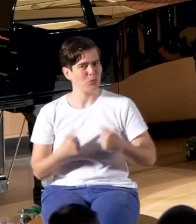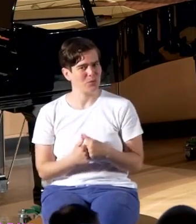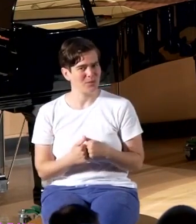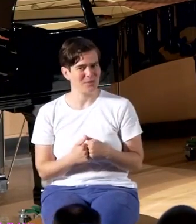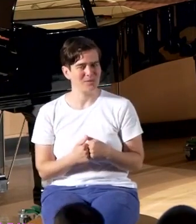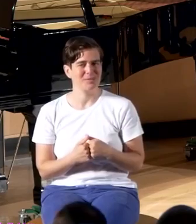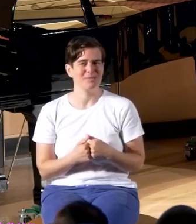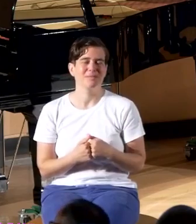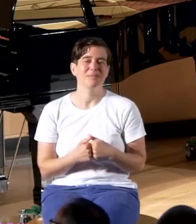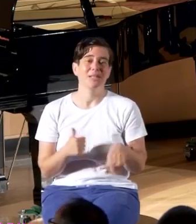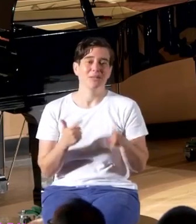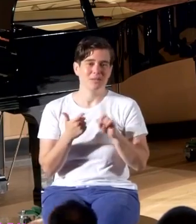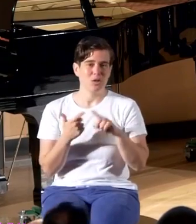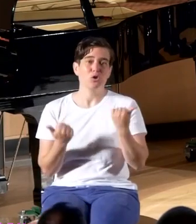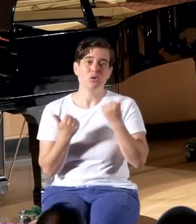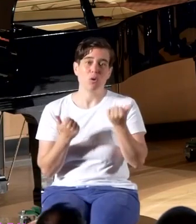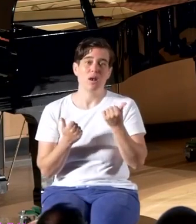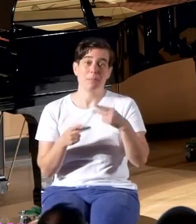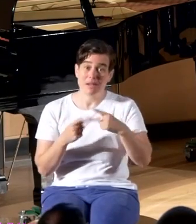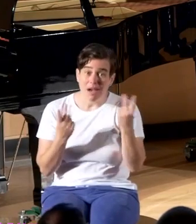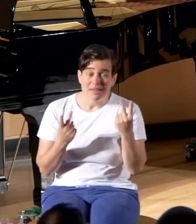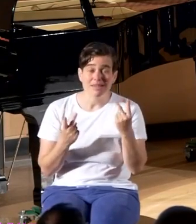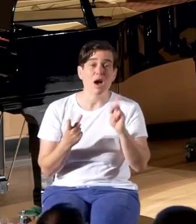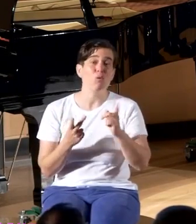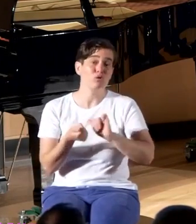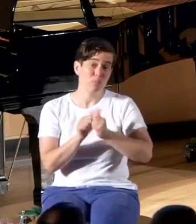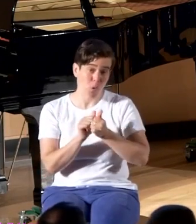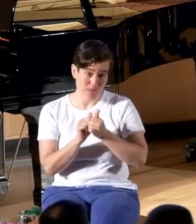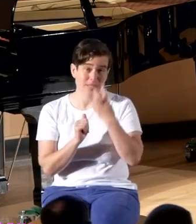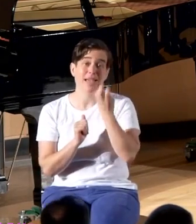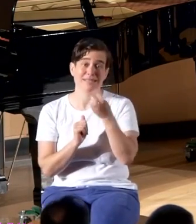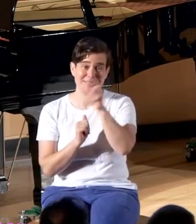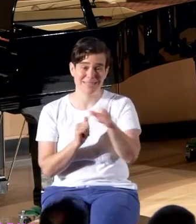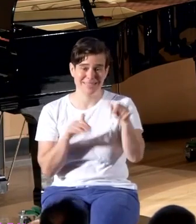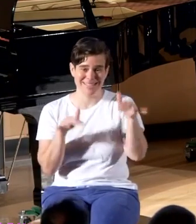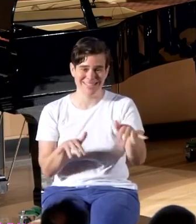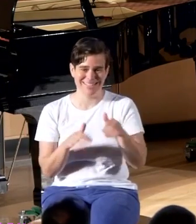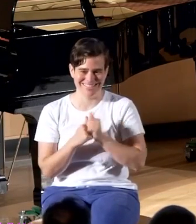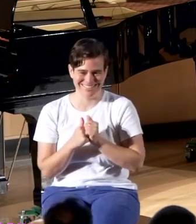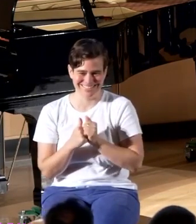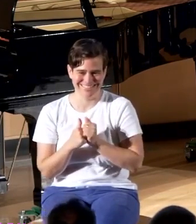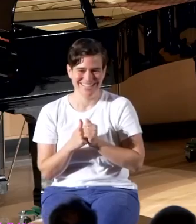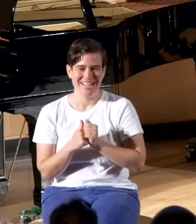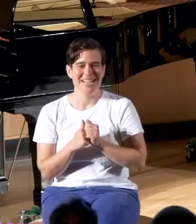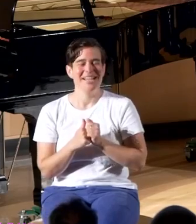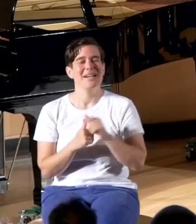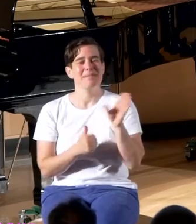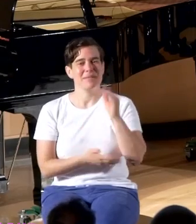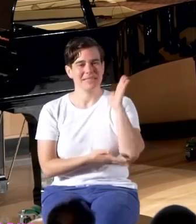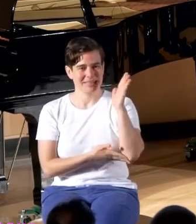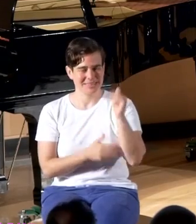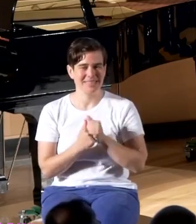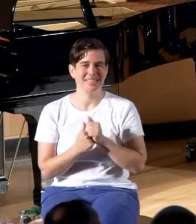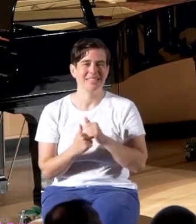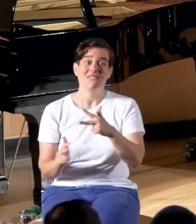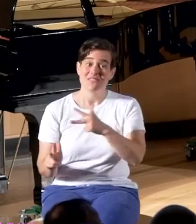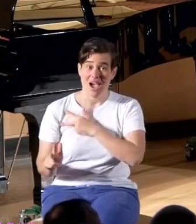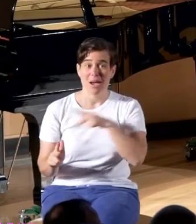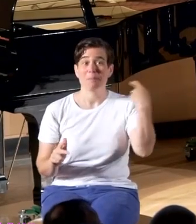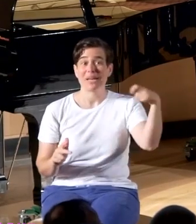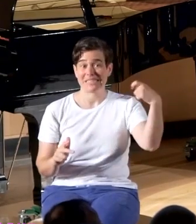haben großartige, prominente, teils auch sportliche Gäste, die hier Worte finden werden. Wir haben einen echten